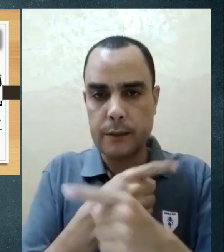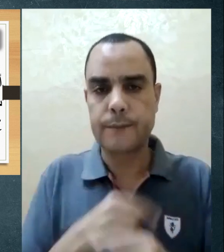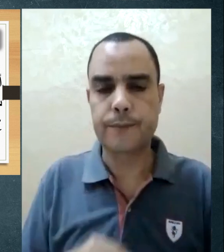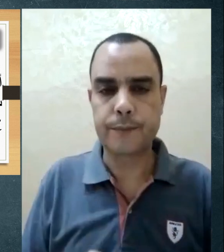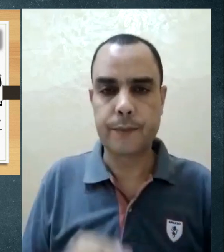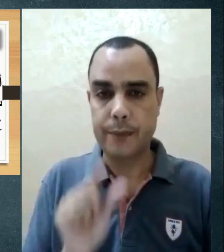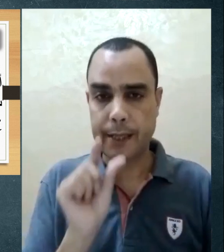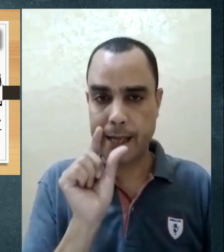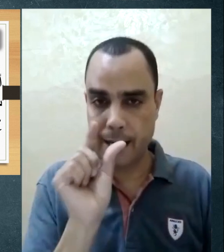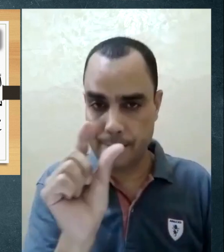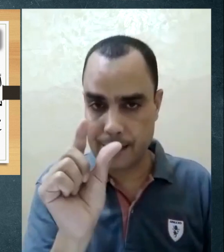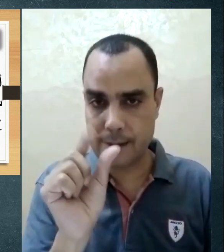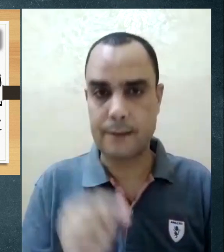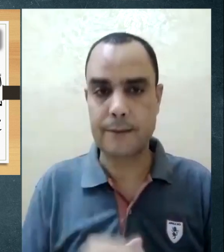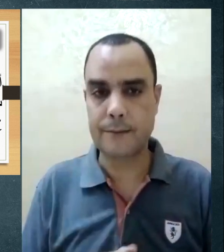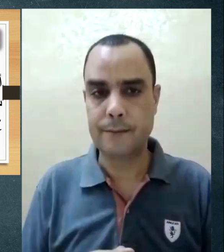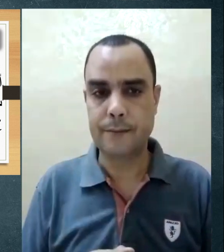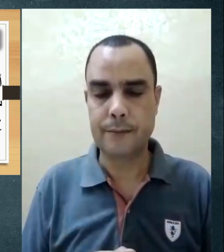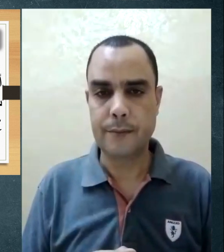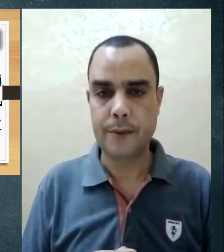مضاد كلمة